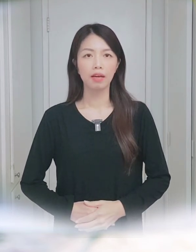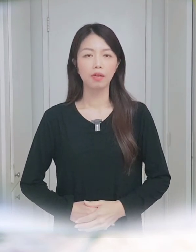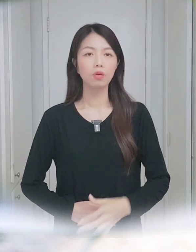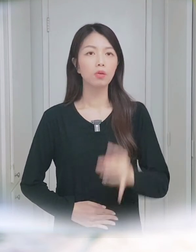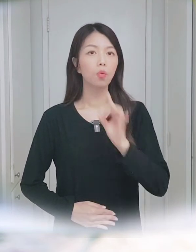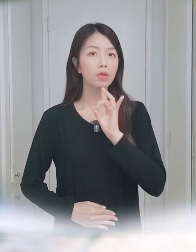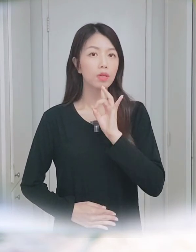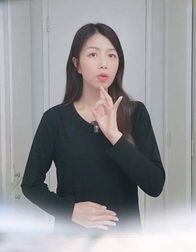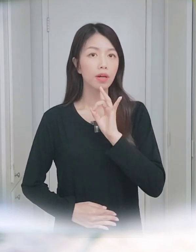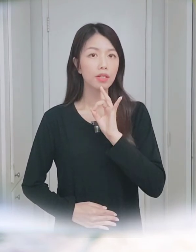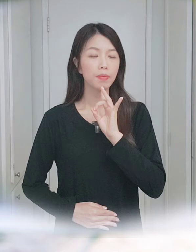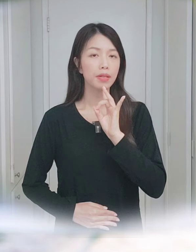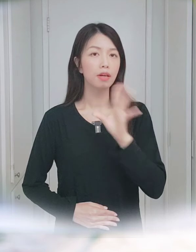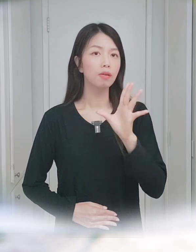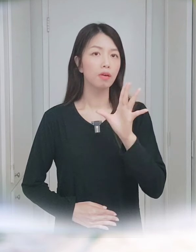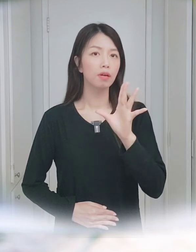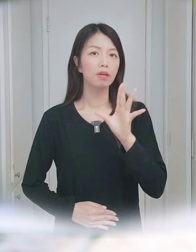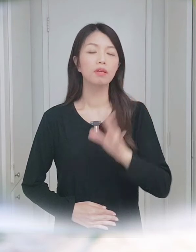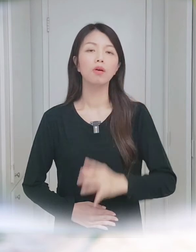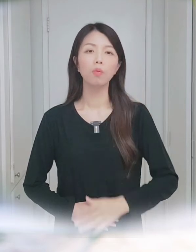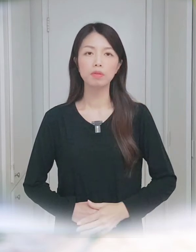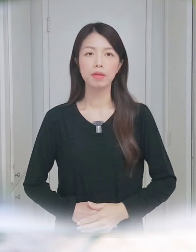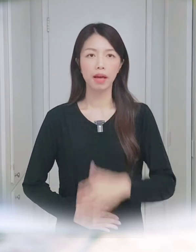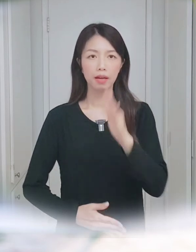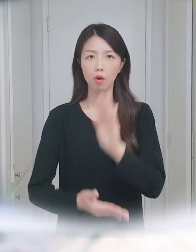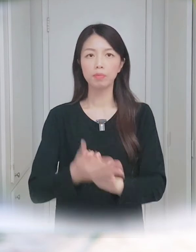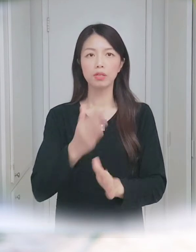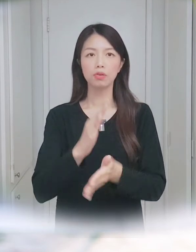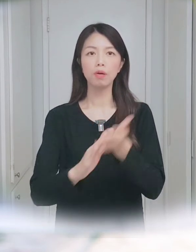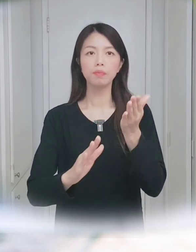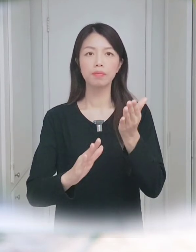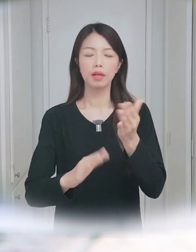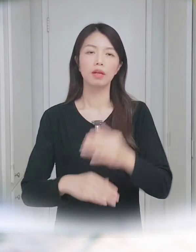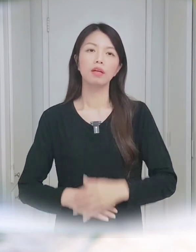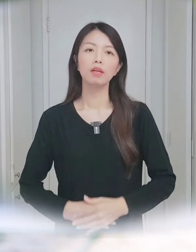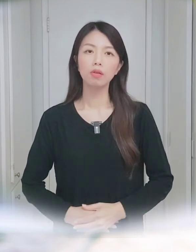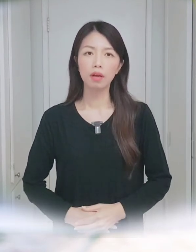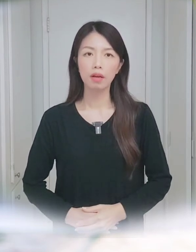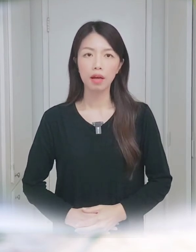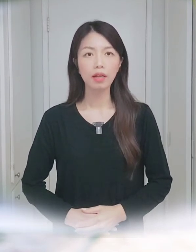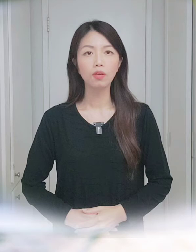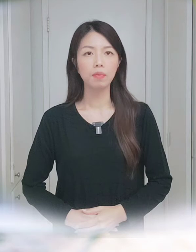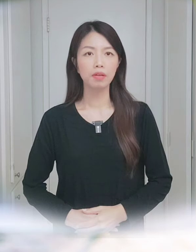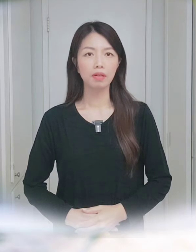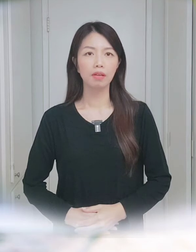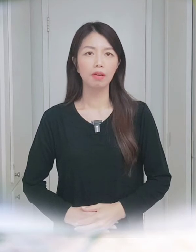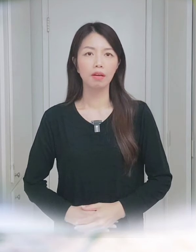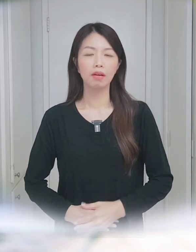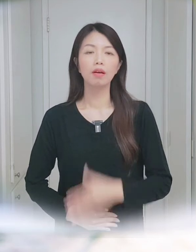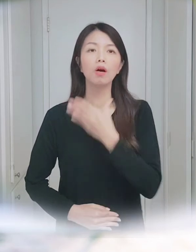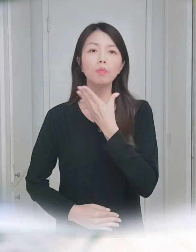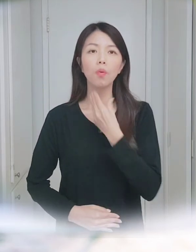밖에 여기서도 오직 수어를 하시는 게 맞죠? 없습니다. 없다 수어. 이렇게 하게